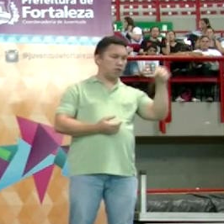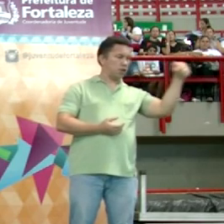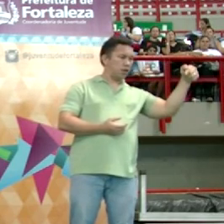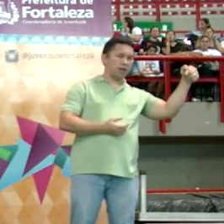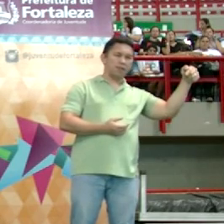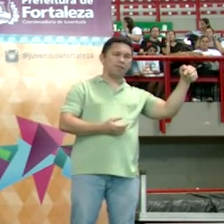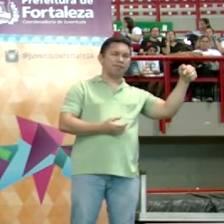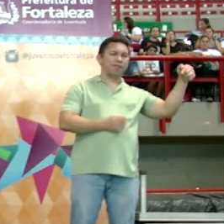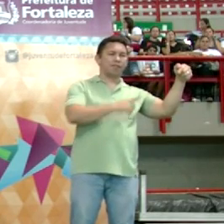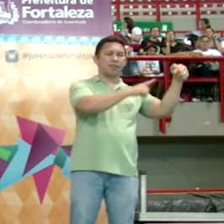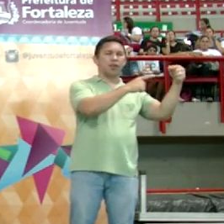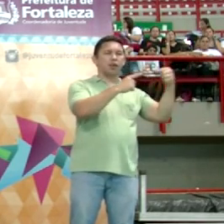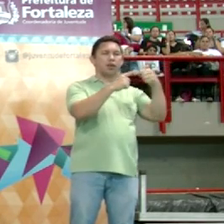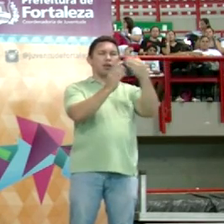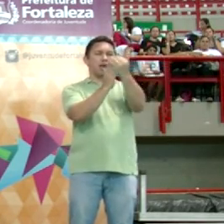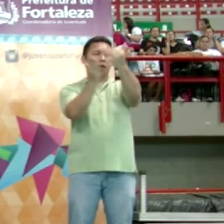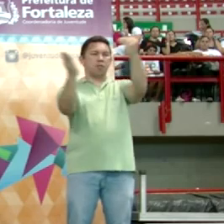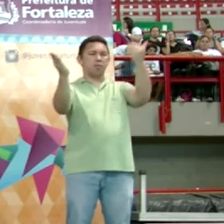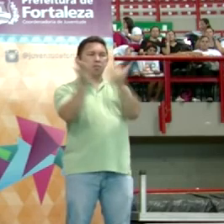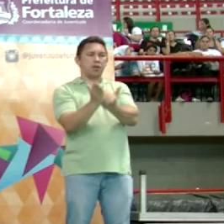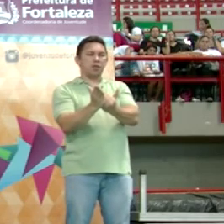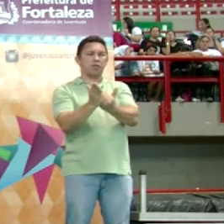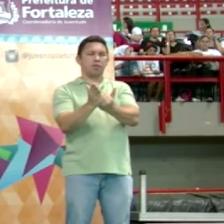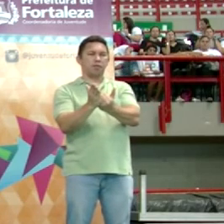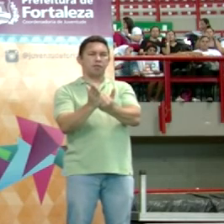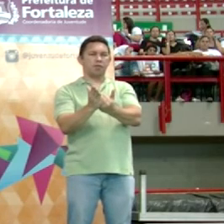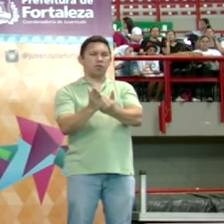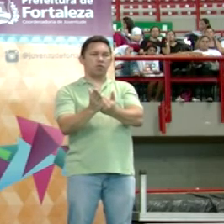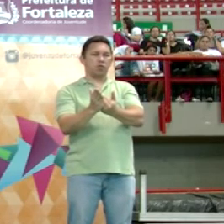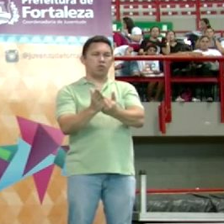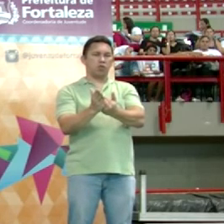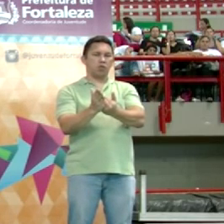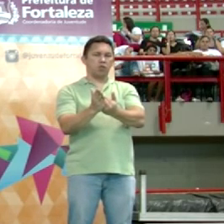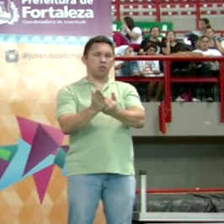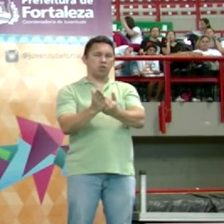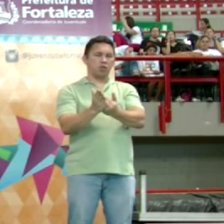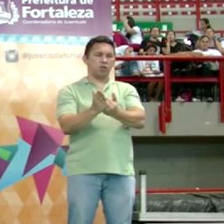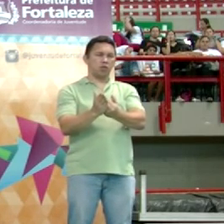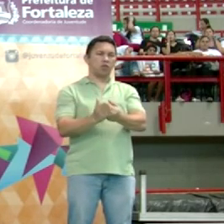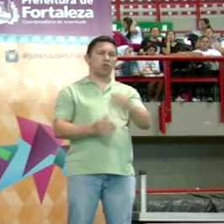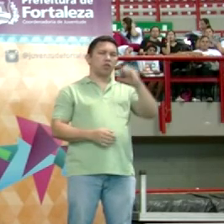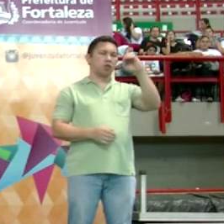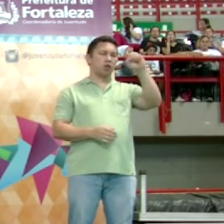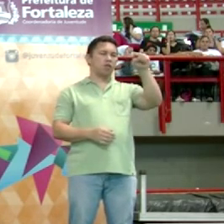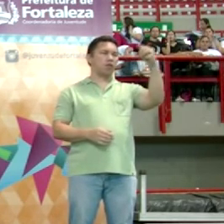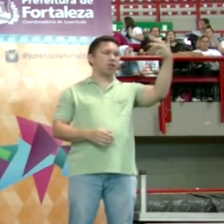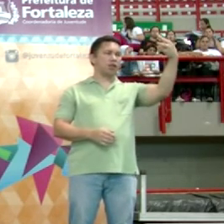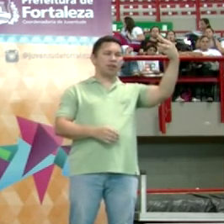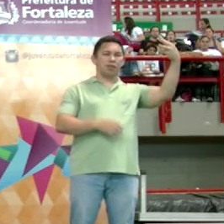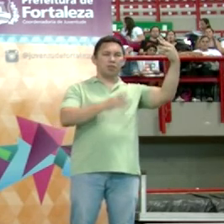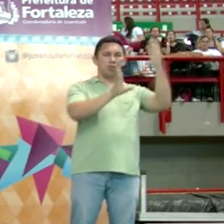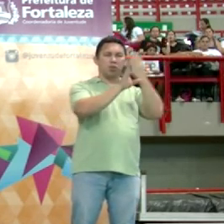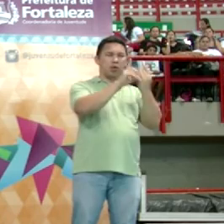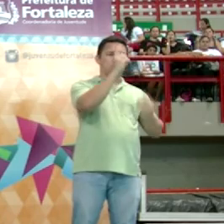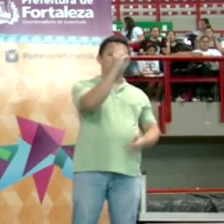0,7, 0,7 é menos de 1. Quanto a menos? 0,3 a menos. Então diminuiu